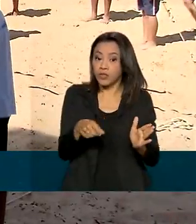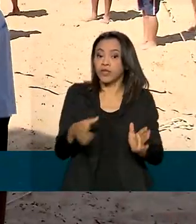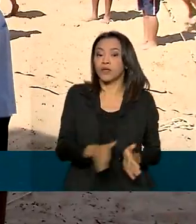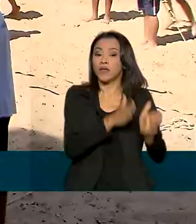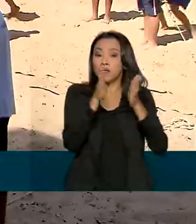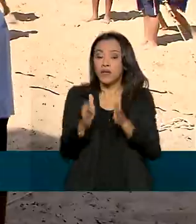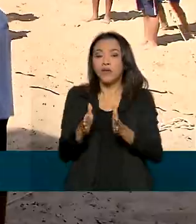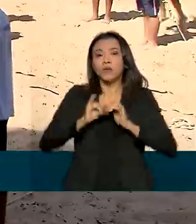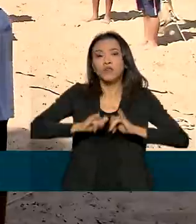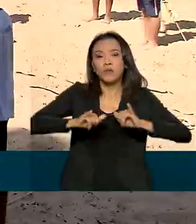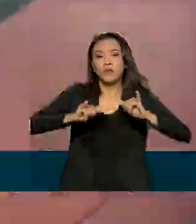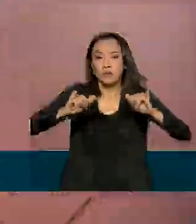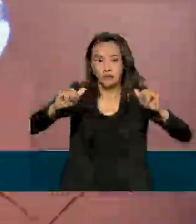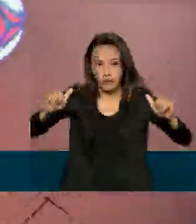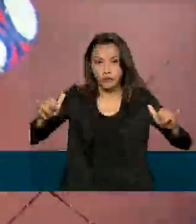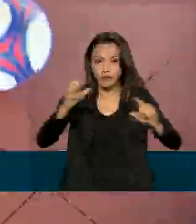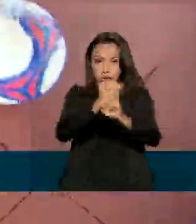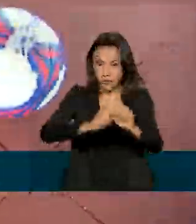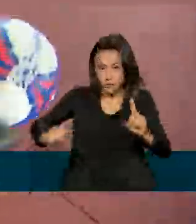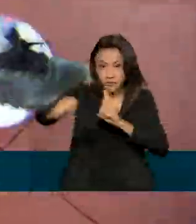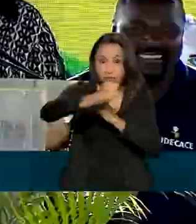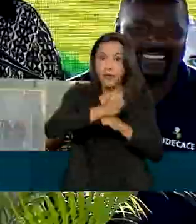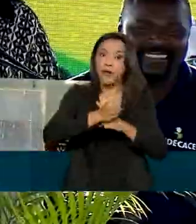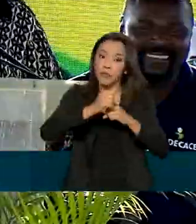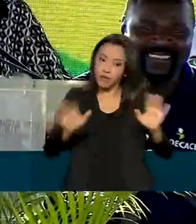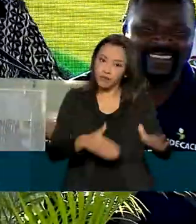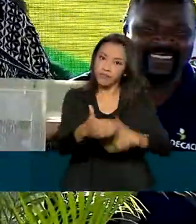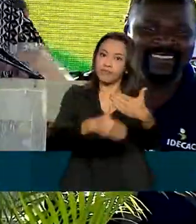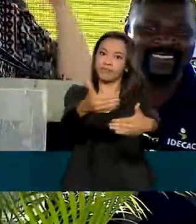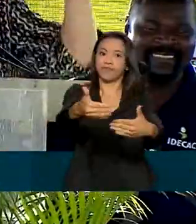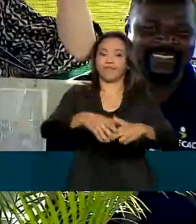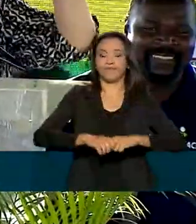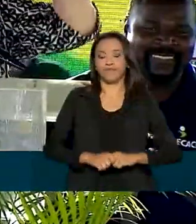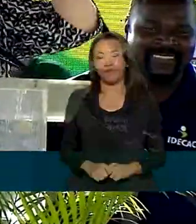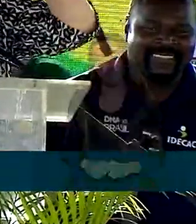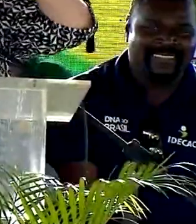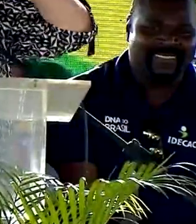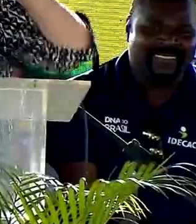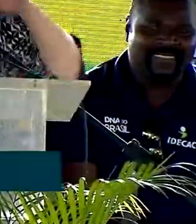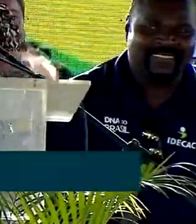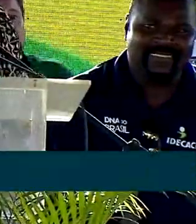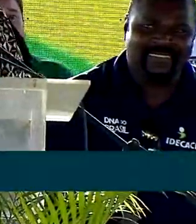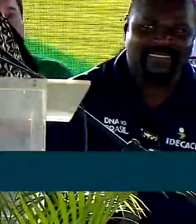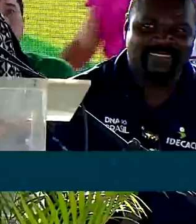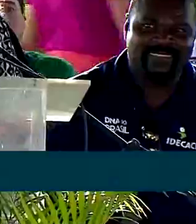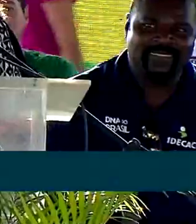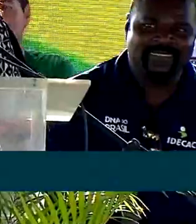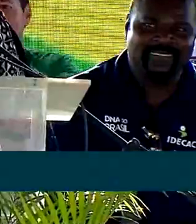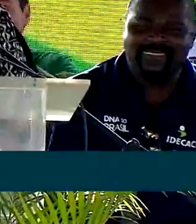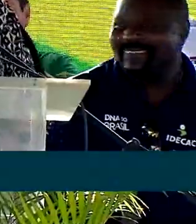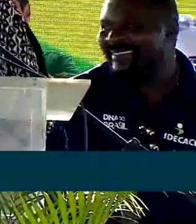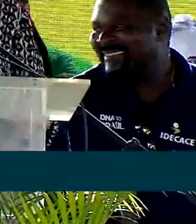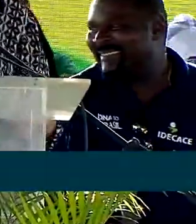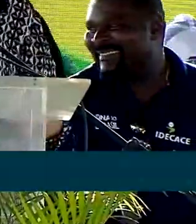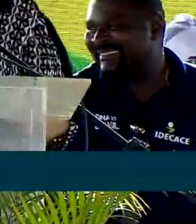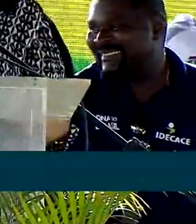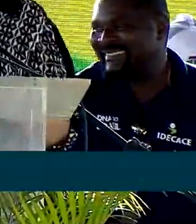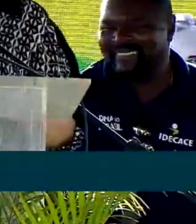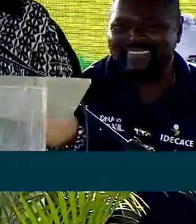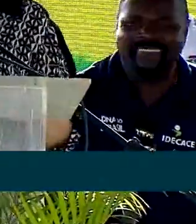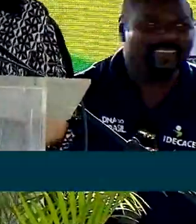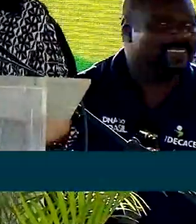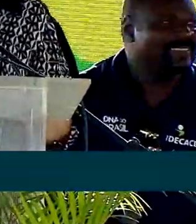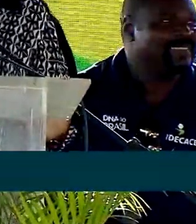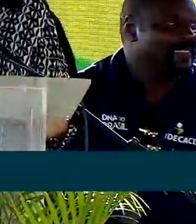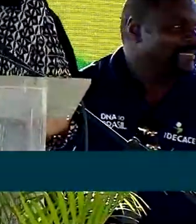campanha social para o envolvimento da população. Nós queremos descobrir no Estado de Tocantins, crianças e